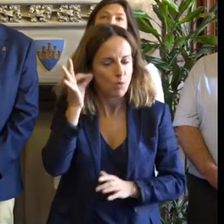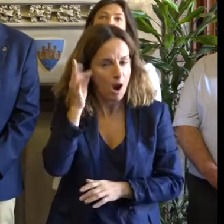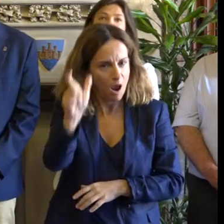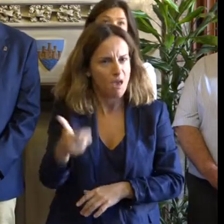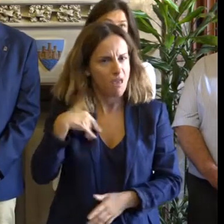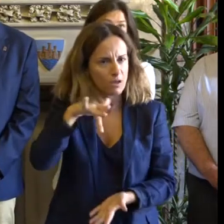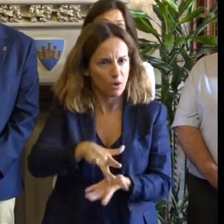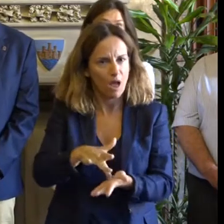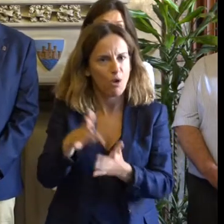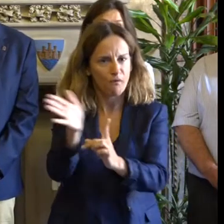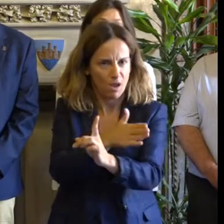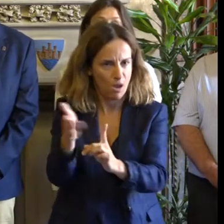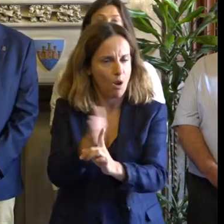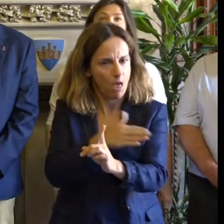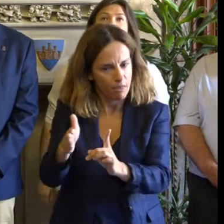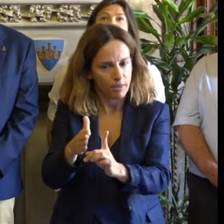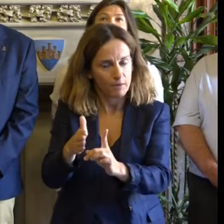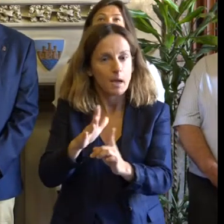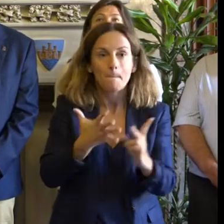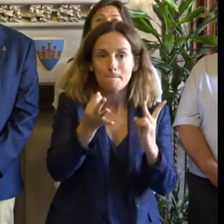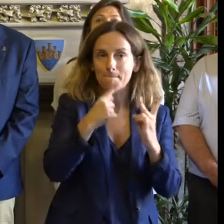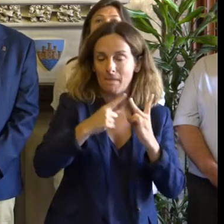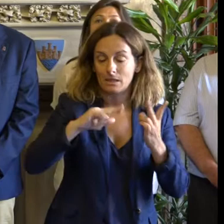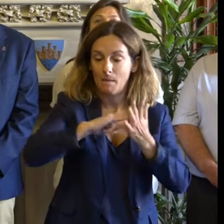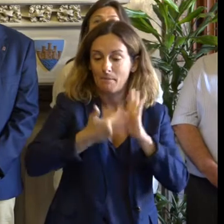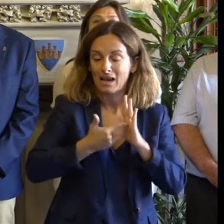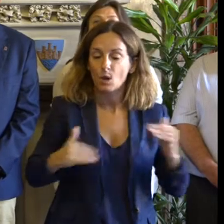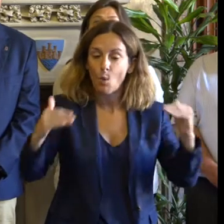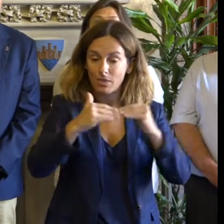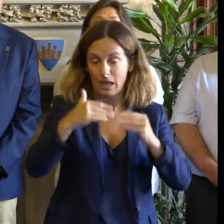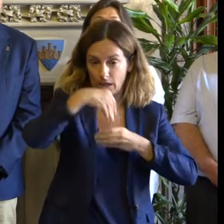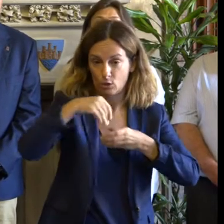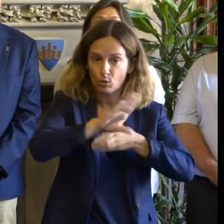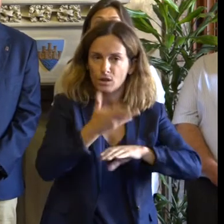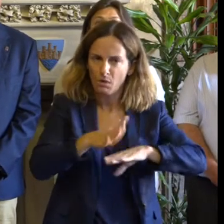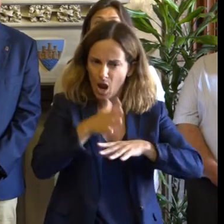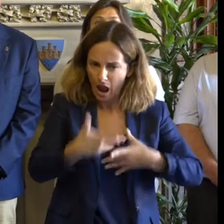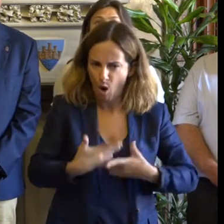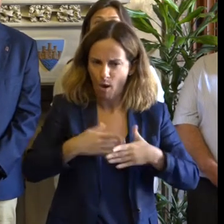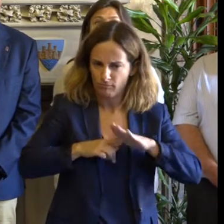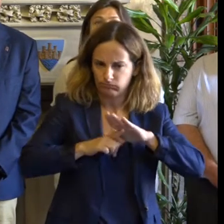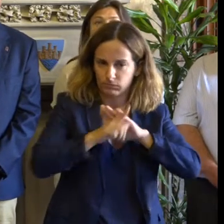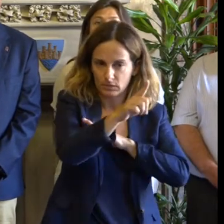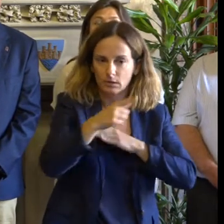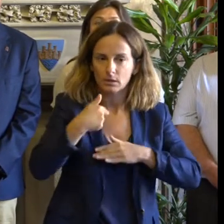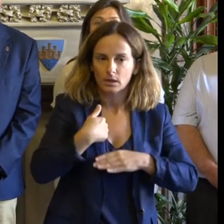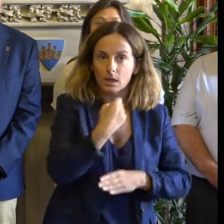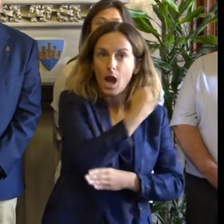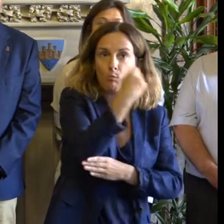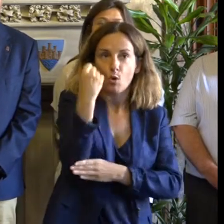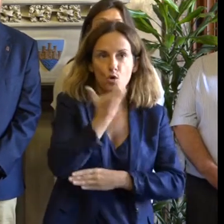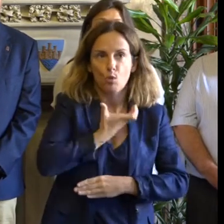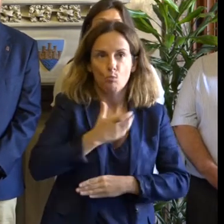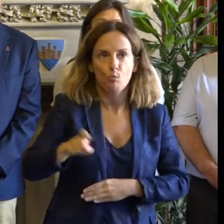masclista. S'està desenvolupant el Pla d'Igualtat del Consell de Mallorca i es donarà un important suport tècnic als municipis que ho hagin de